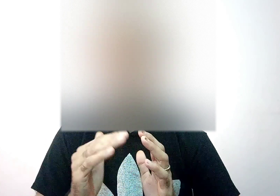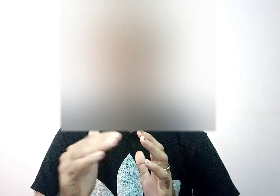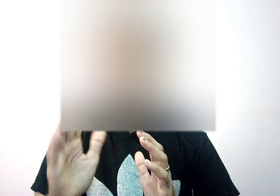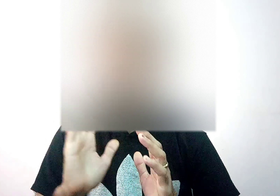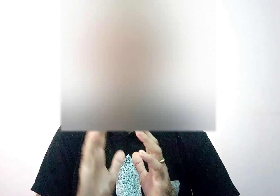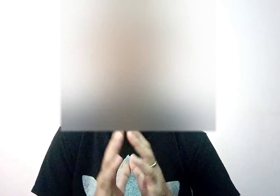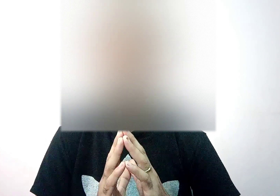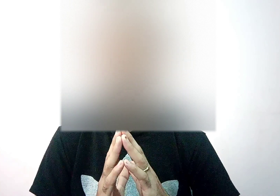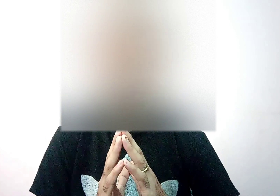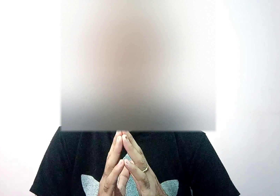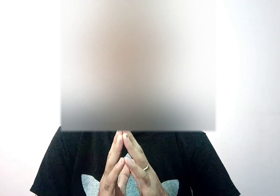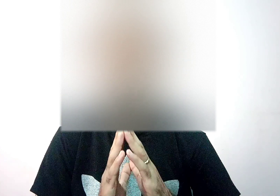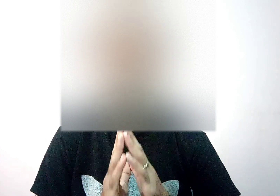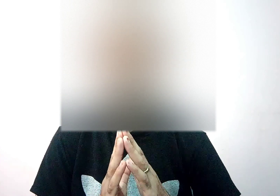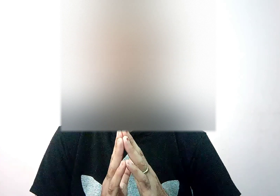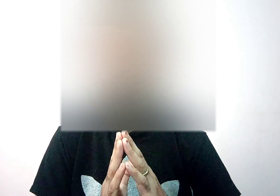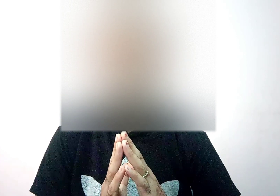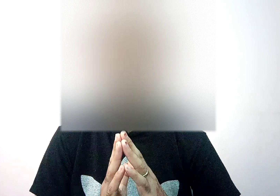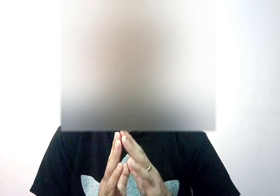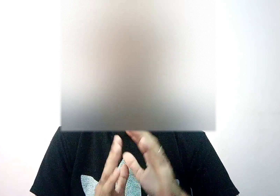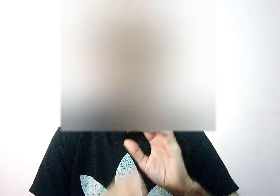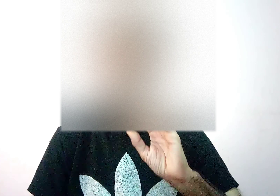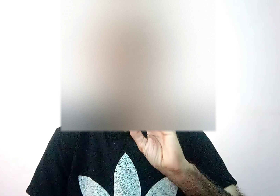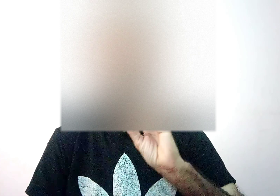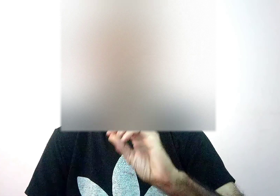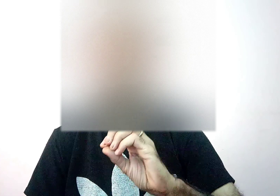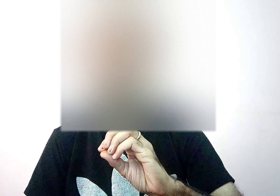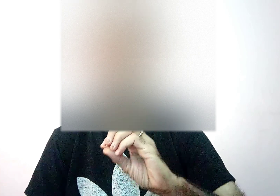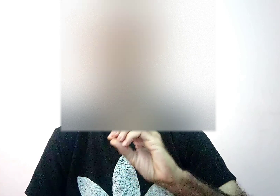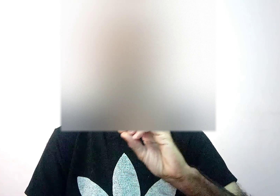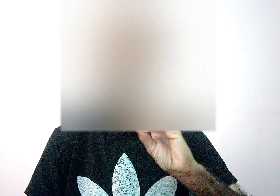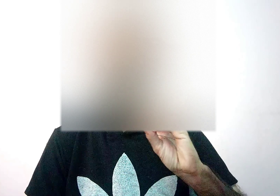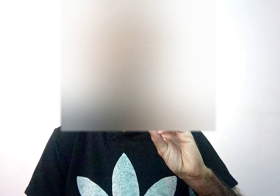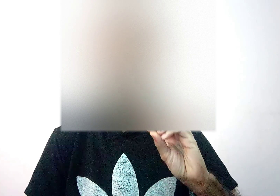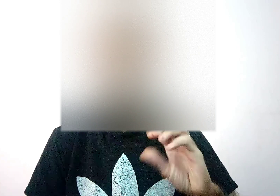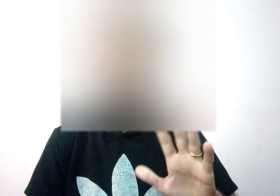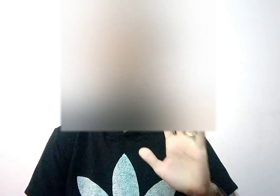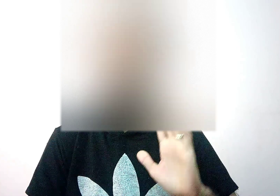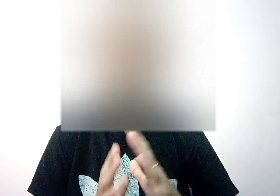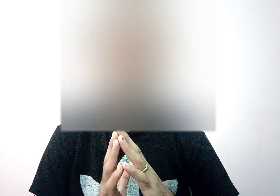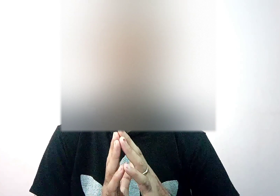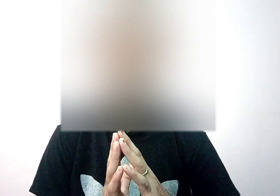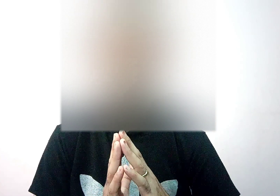استمر سنين، وفي النهايه استقلت اريتريا